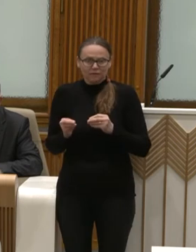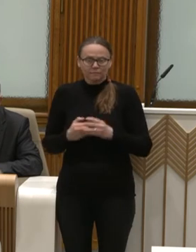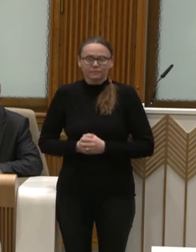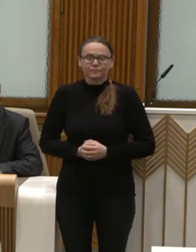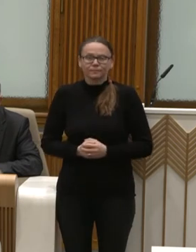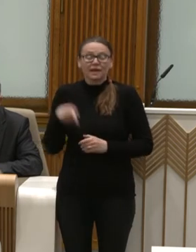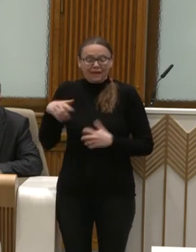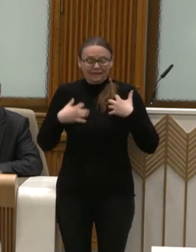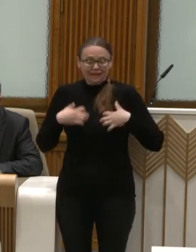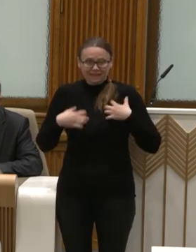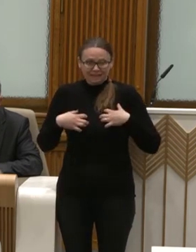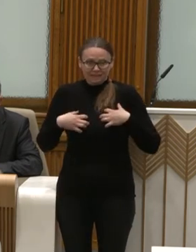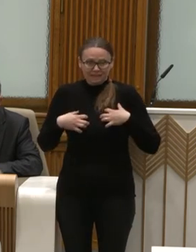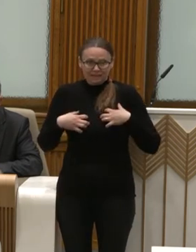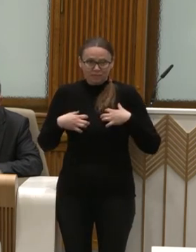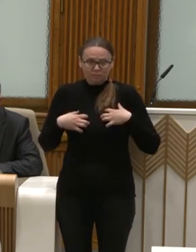Ta krizni štab